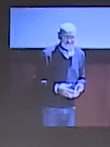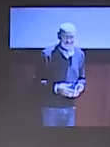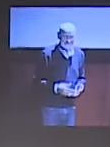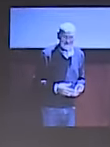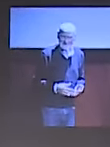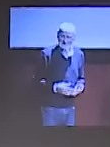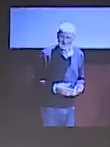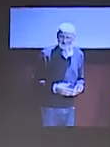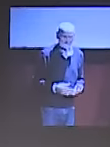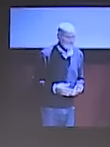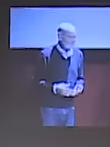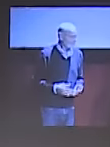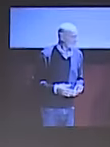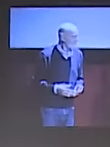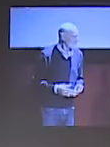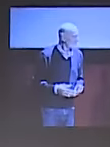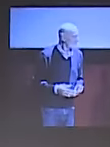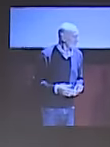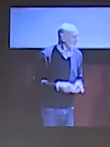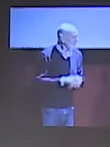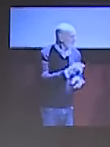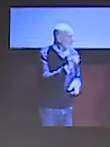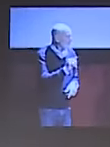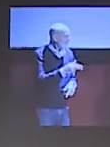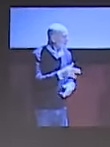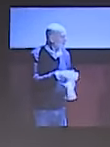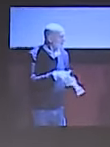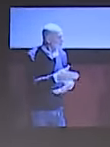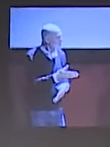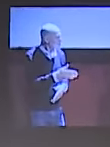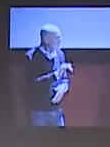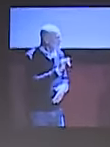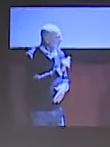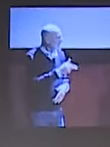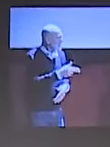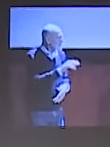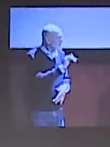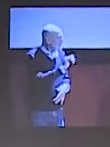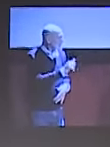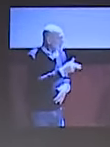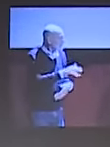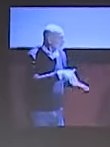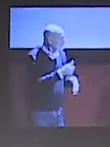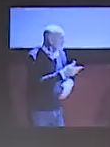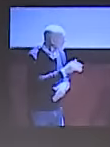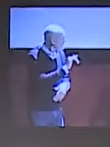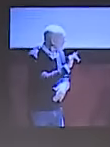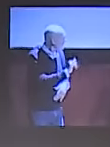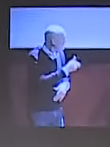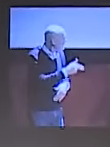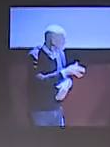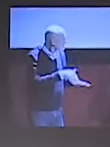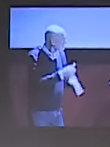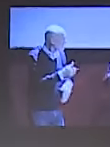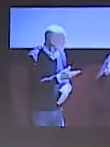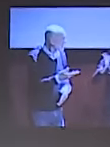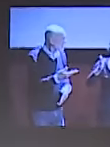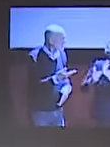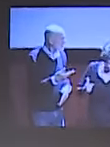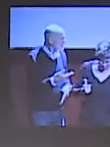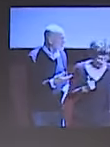Vous pourrez peut-être céder votre place, au moment où il convient de signer.